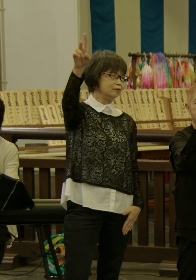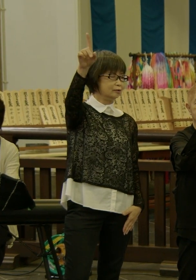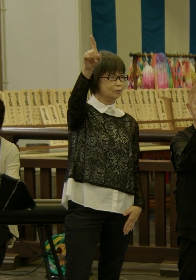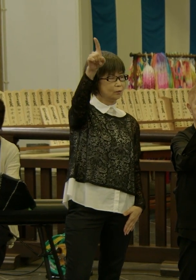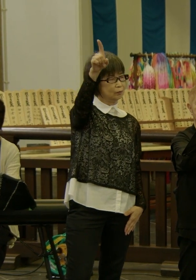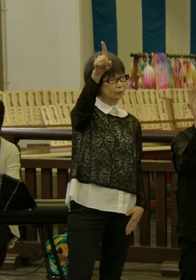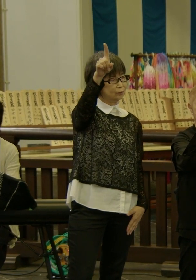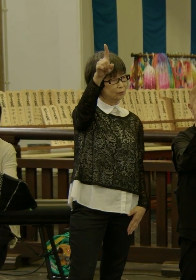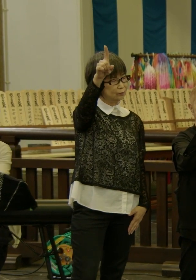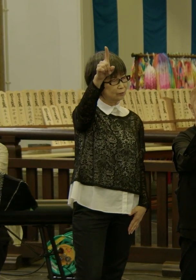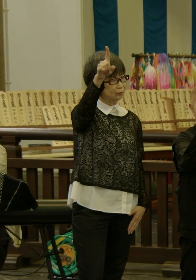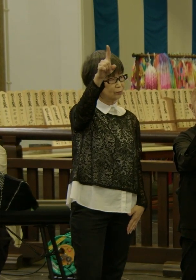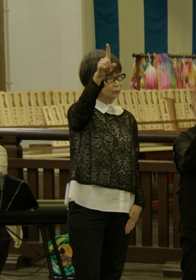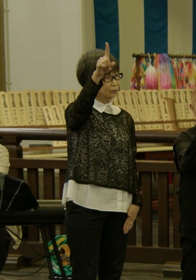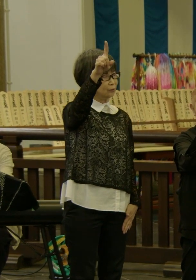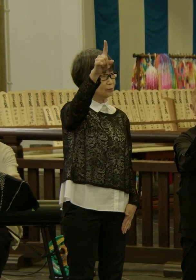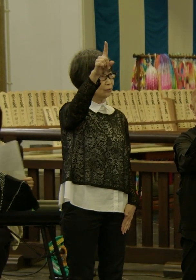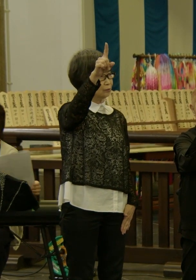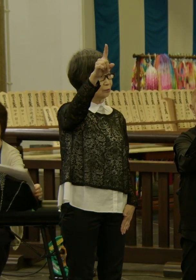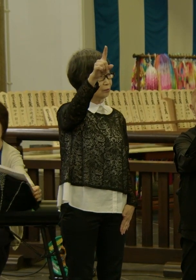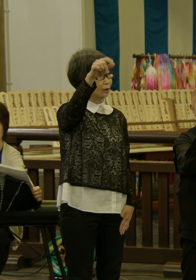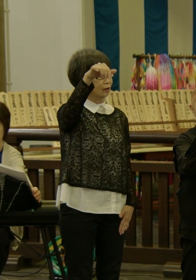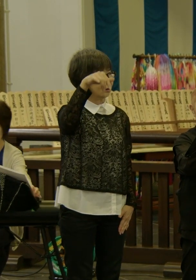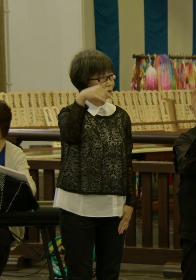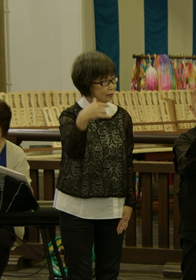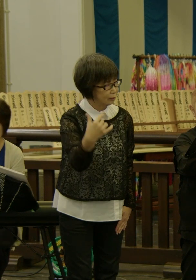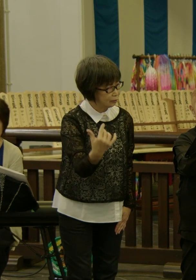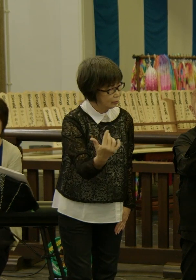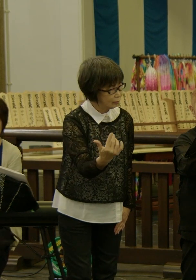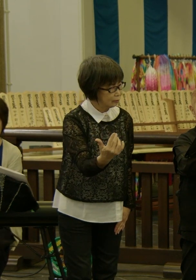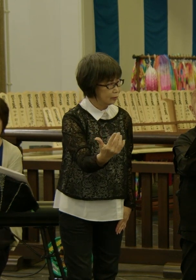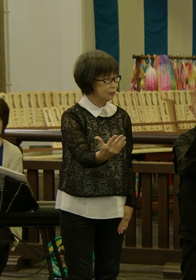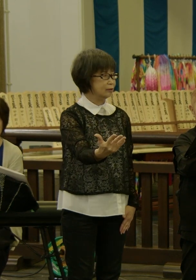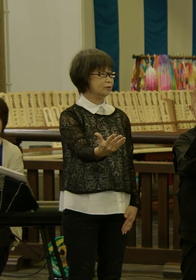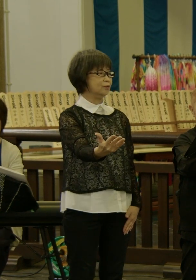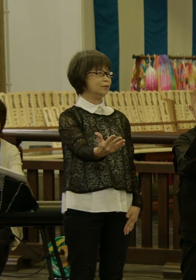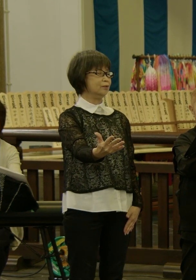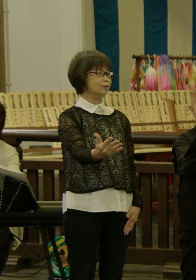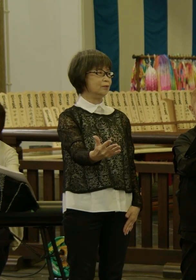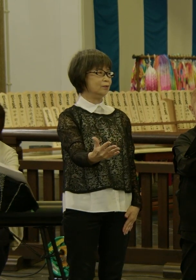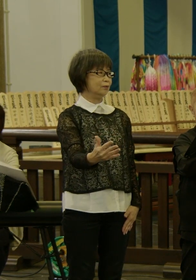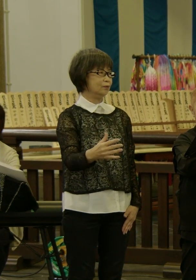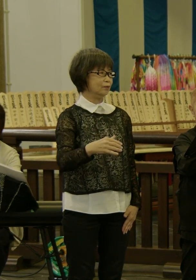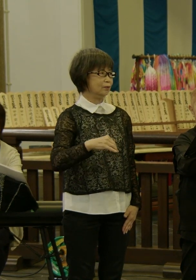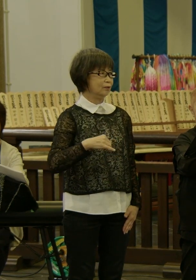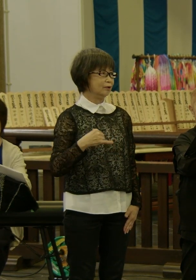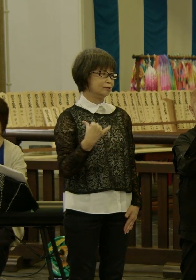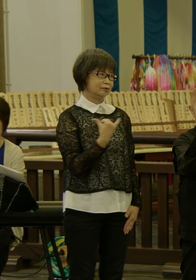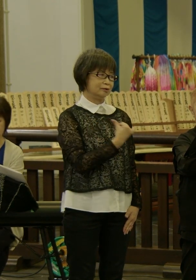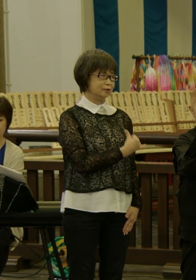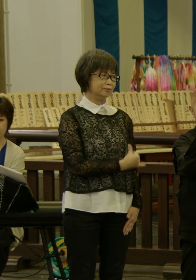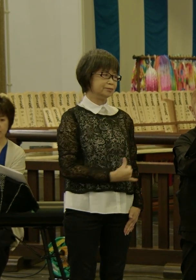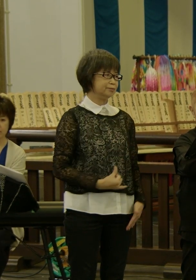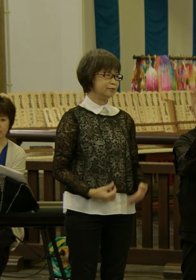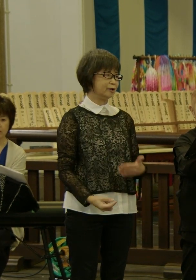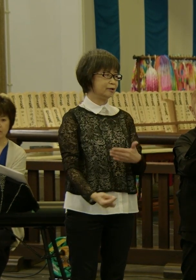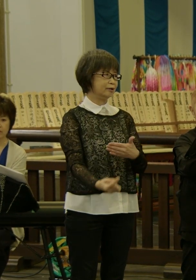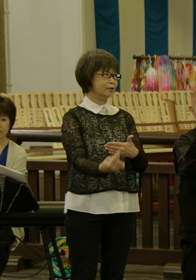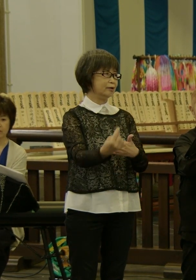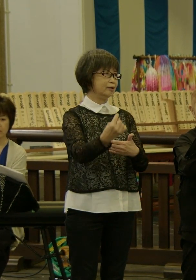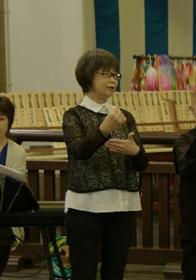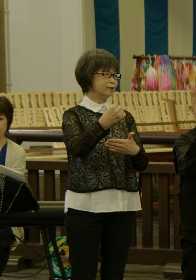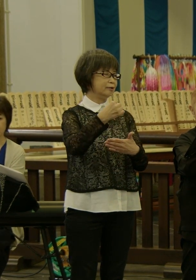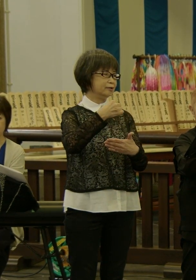一つあなたの人